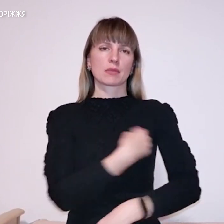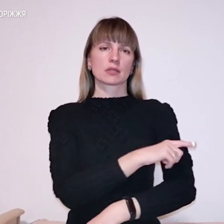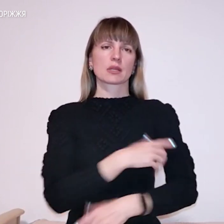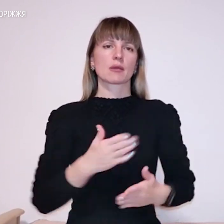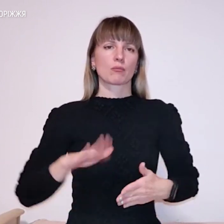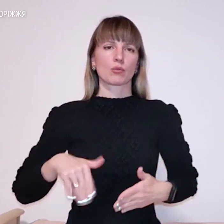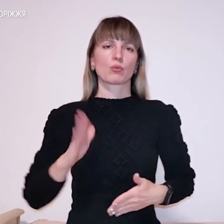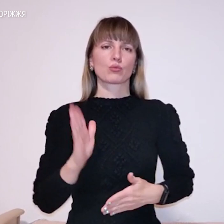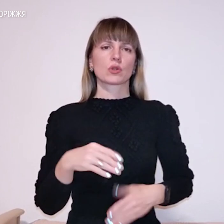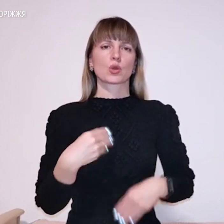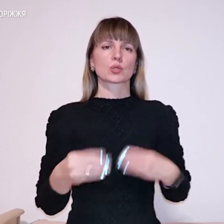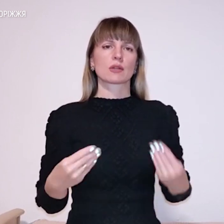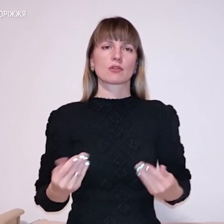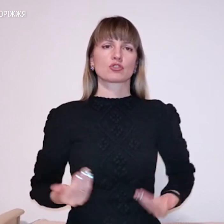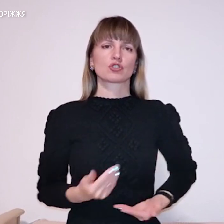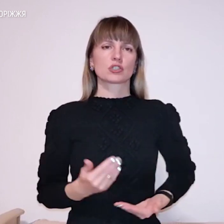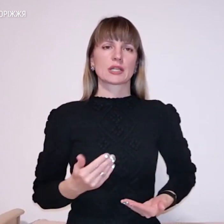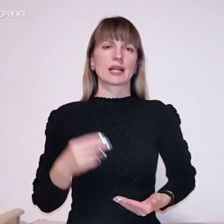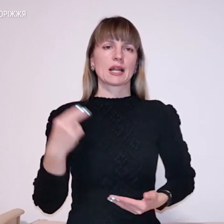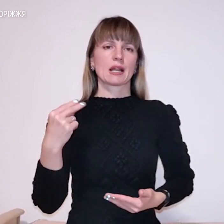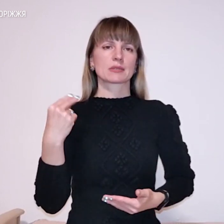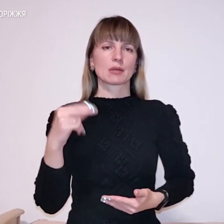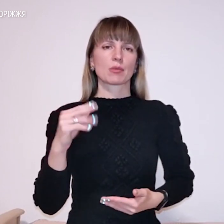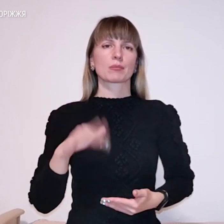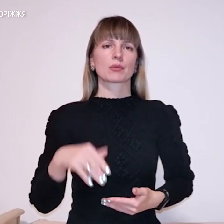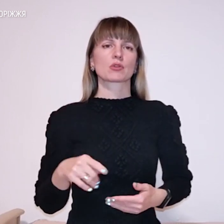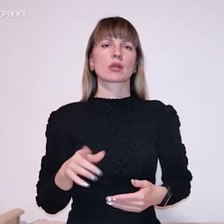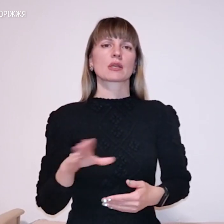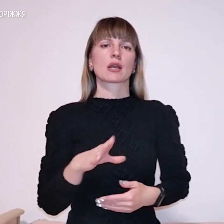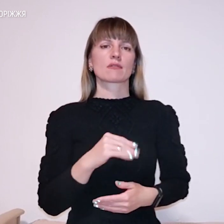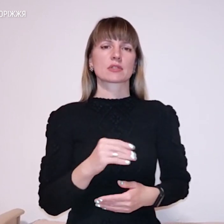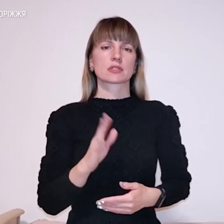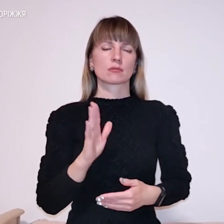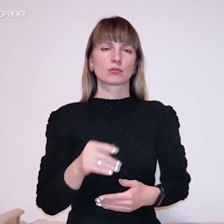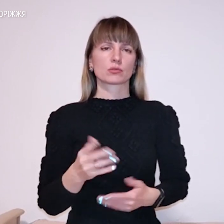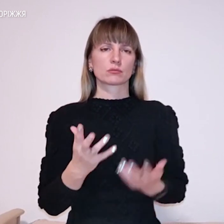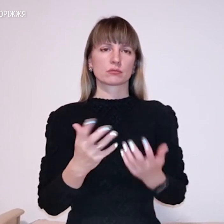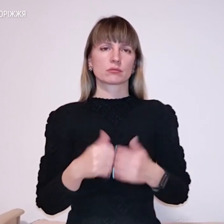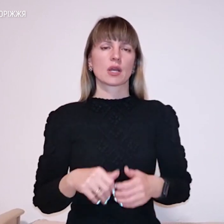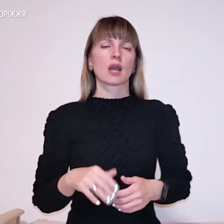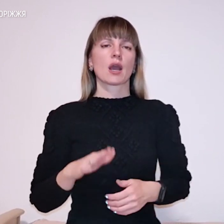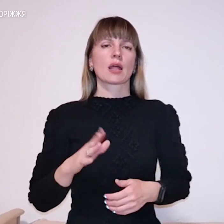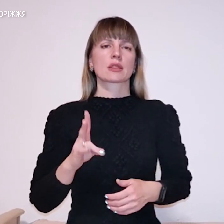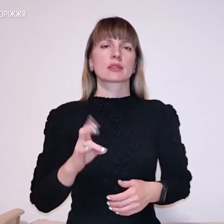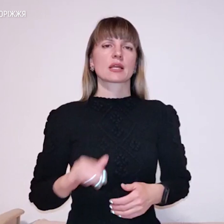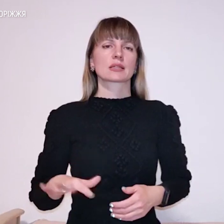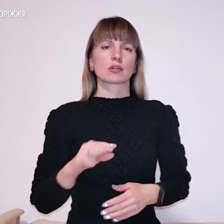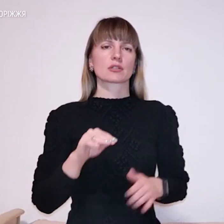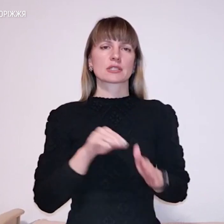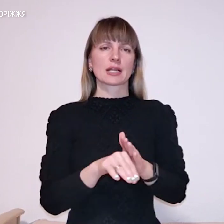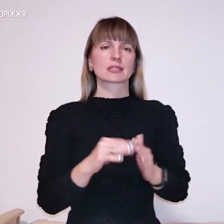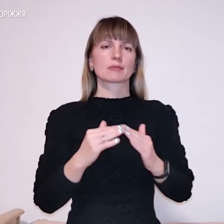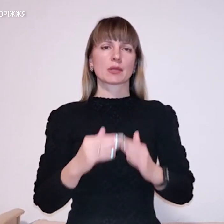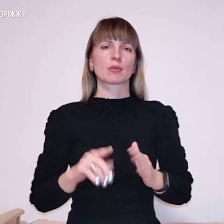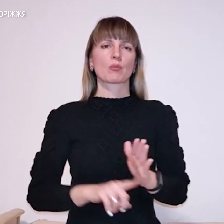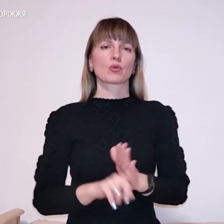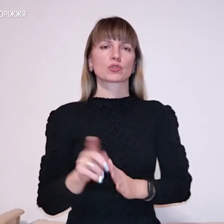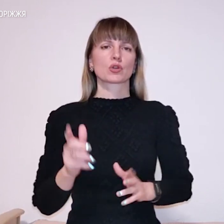потім будемо роздавати жителям Запоріжжя після того, як все опрацюємо. На території складських приміщень починають